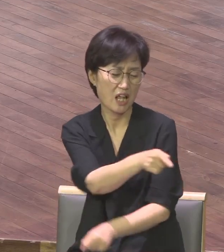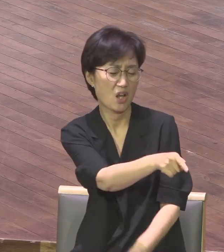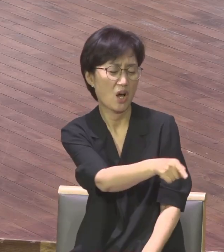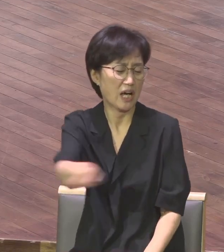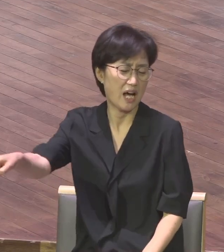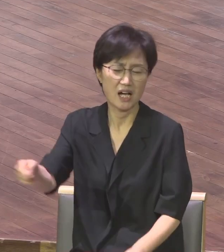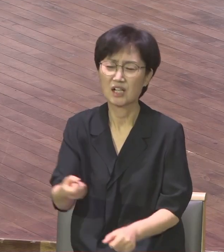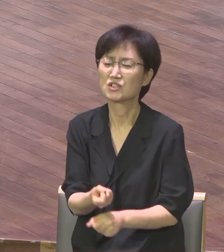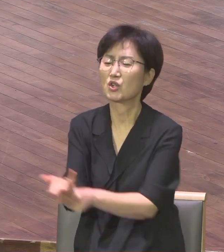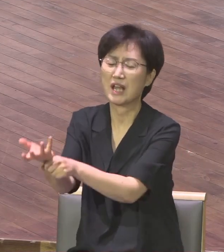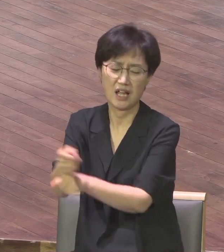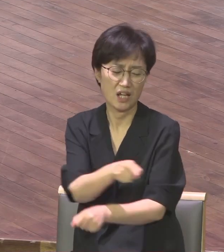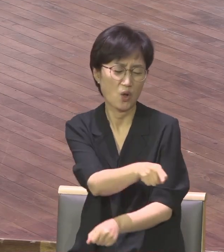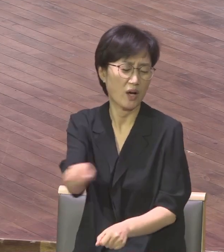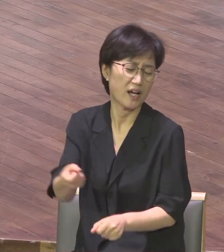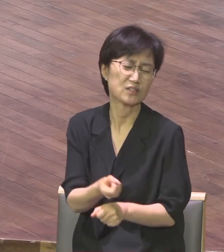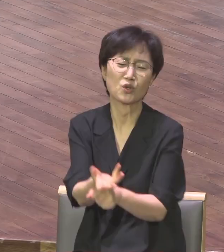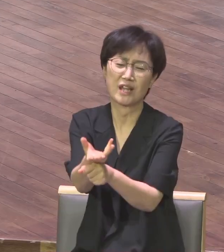아멘 안 하지?